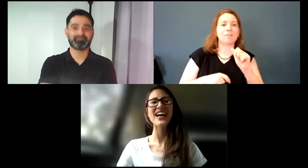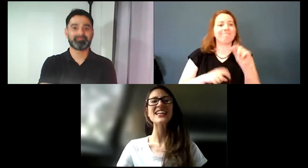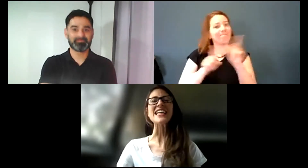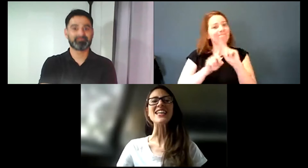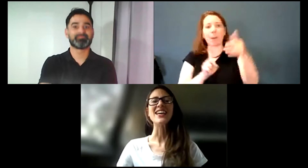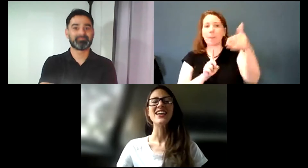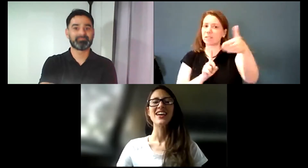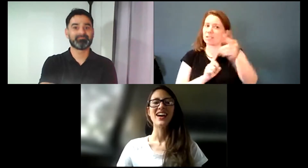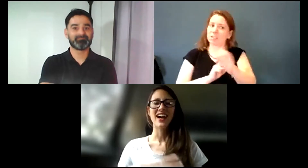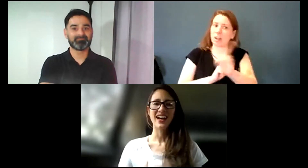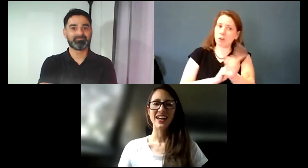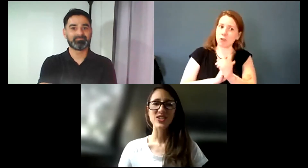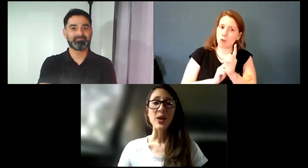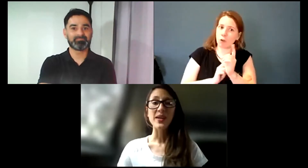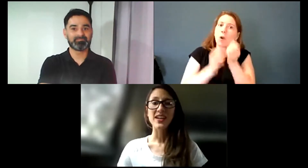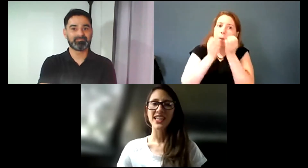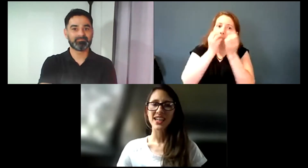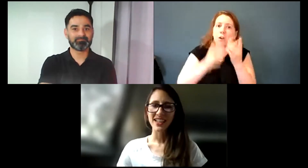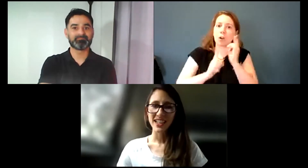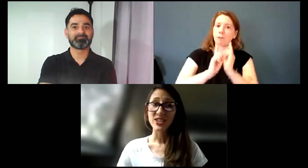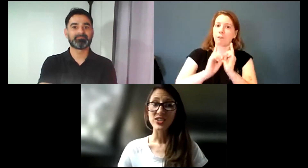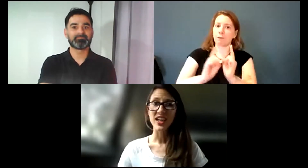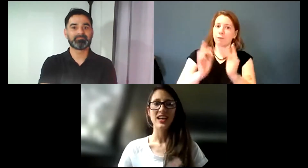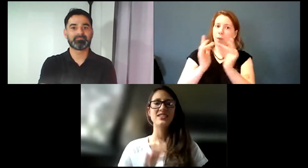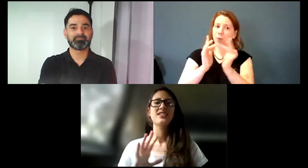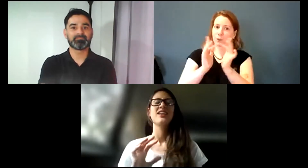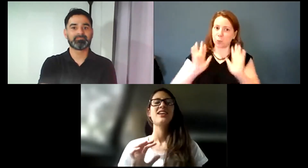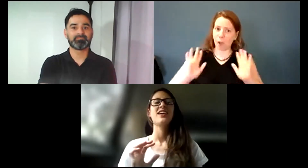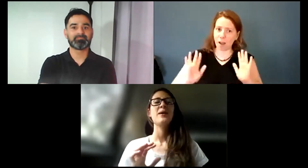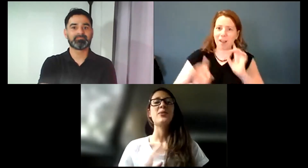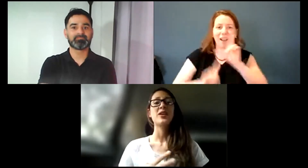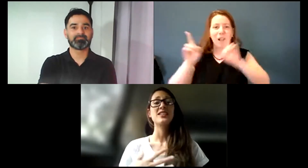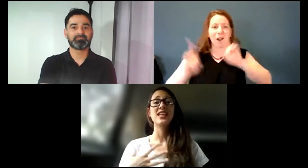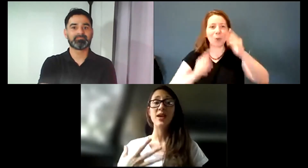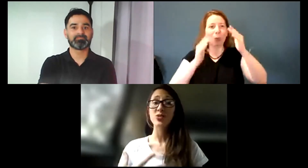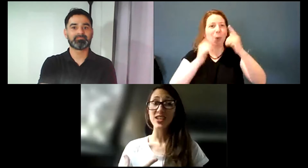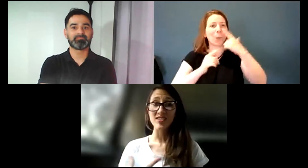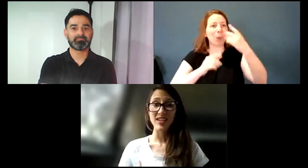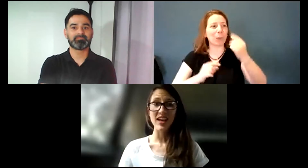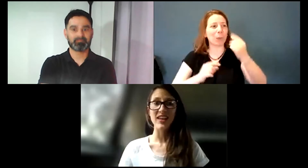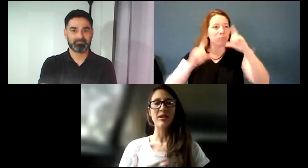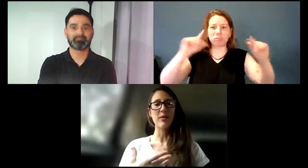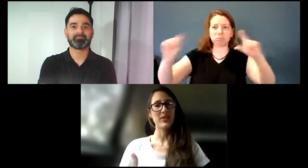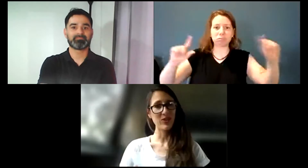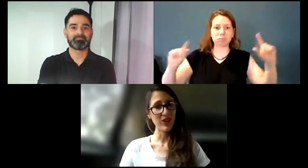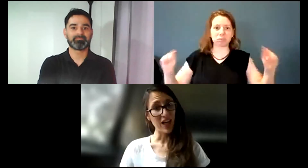Ahí, eso también quería contarles, porque sé que hay mucha ansiedad respecto de la